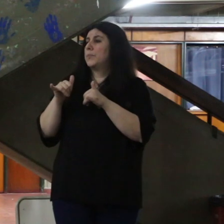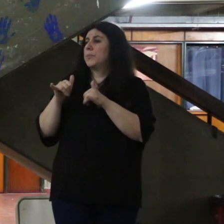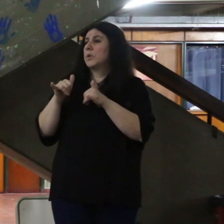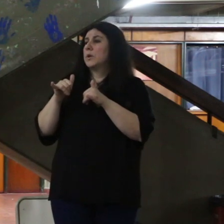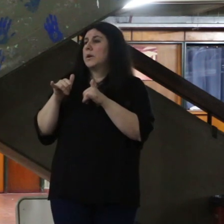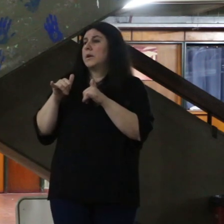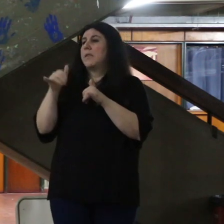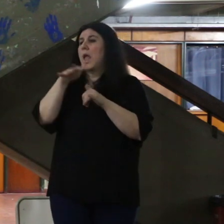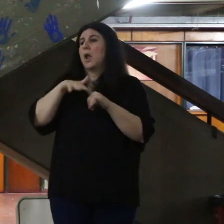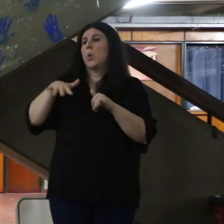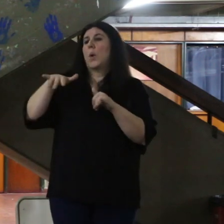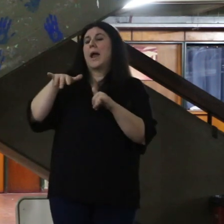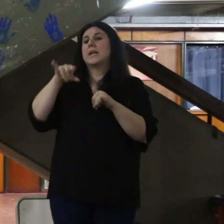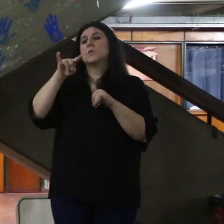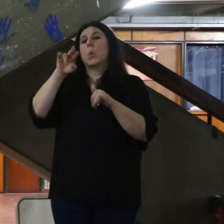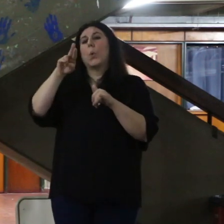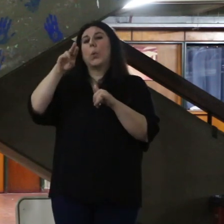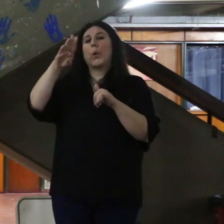Espacios Urbanos,